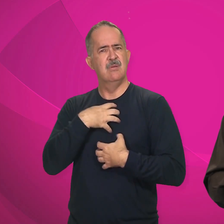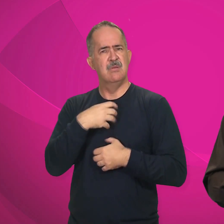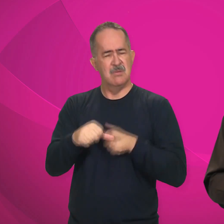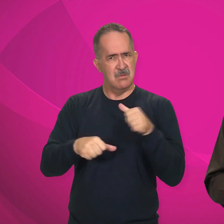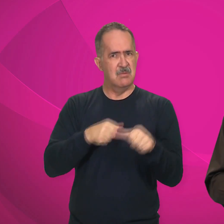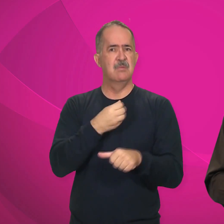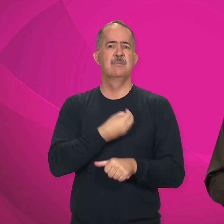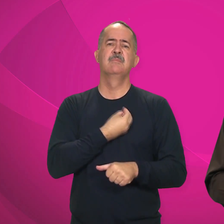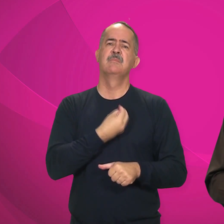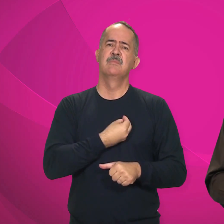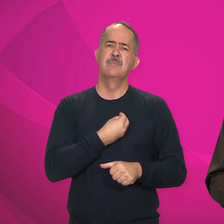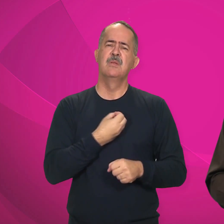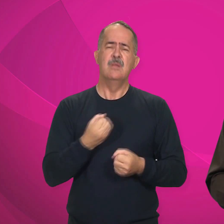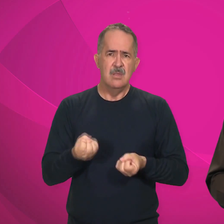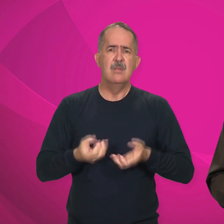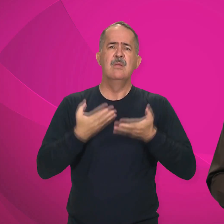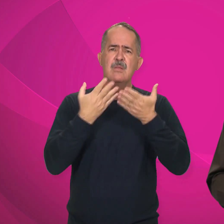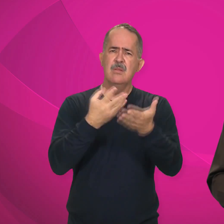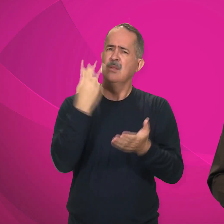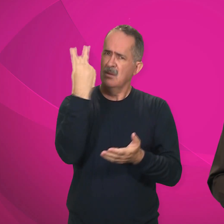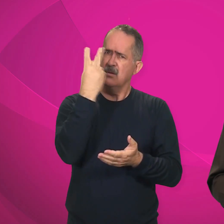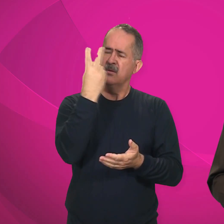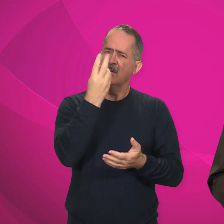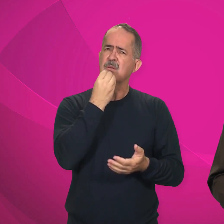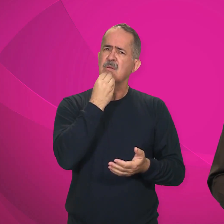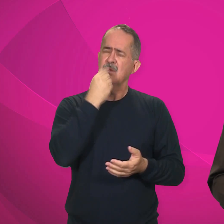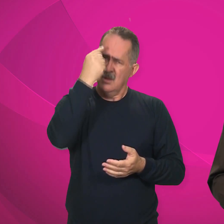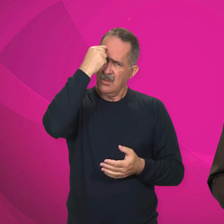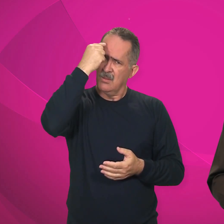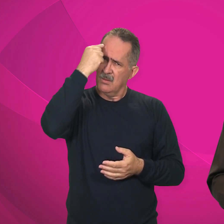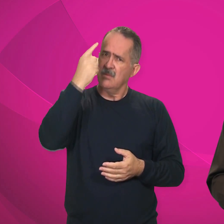e mude de vida? Dê uma segunda